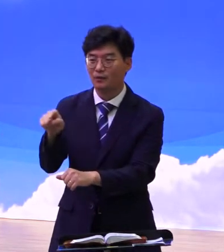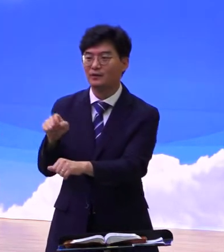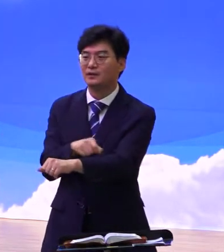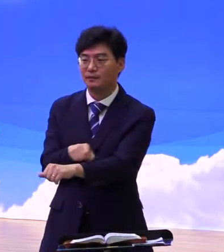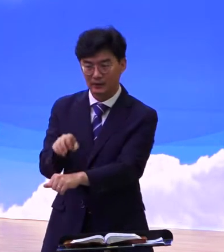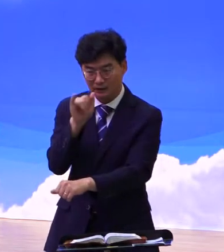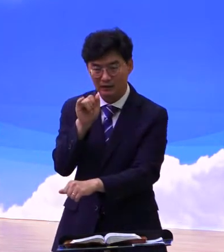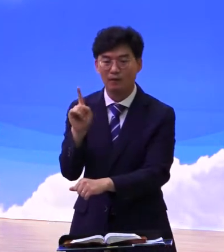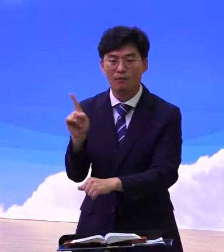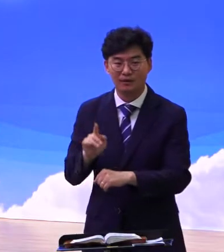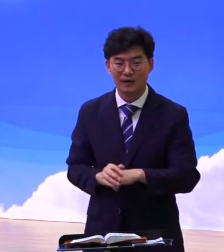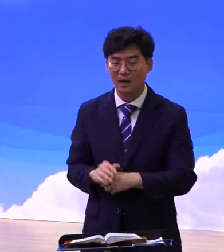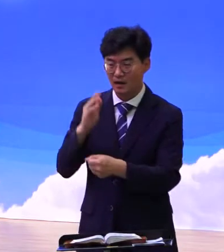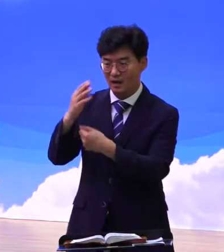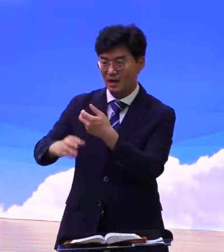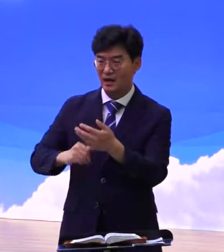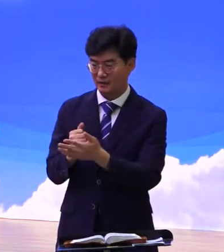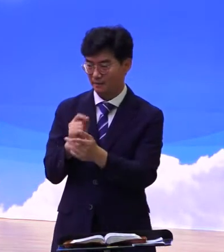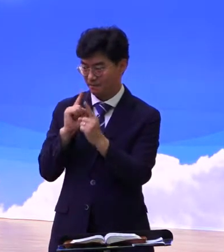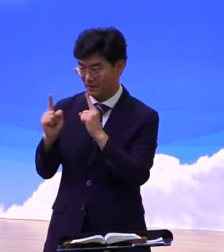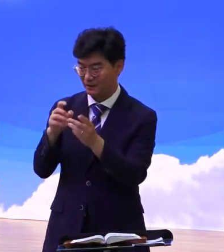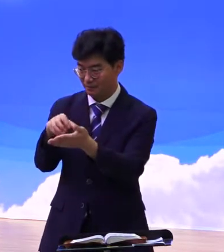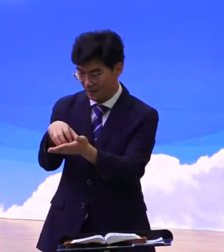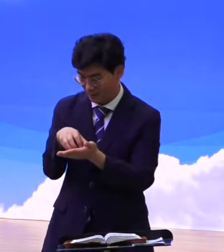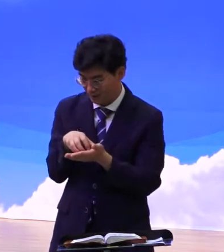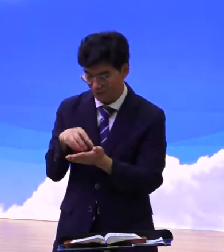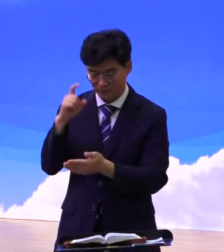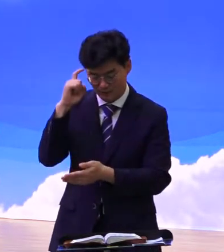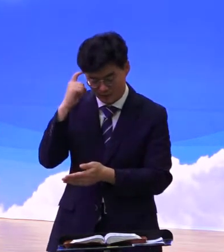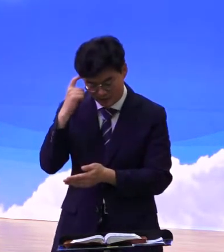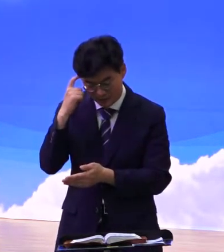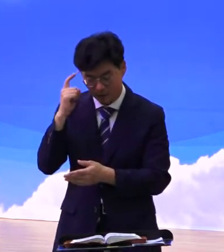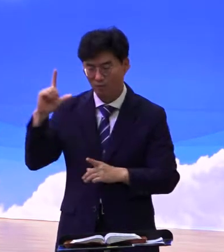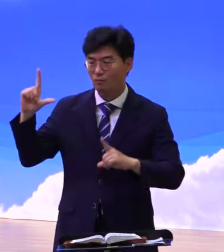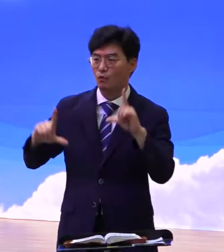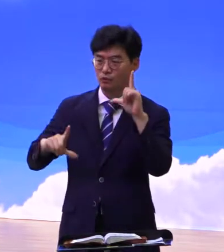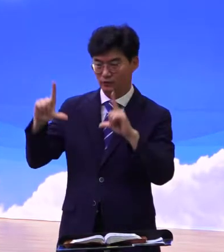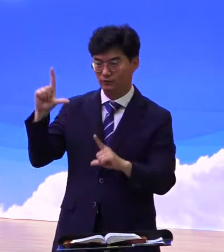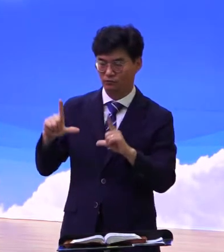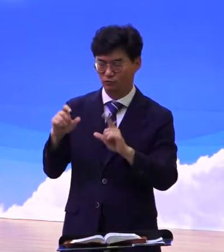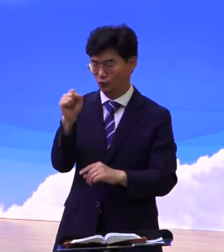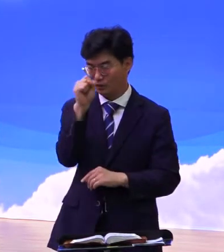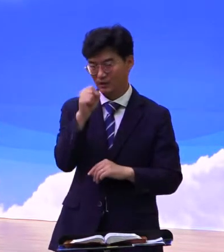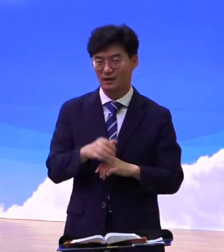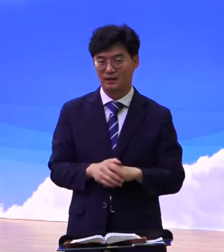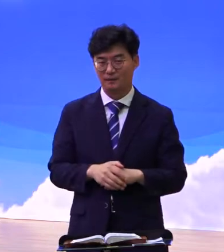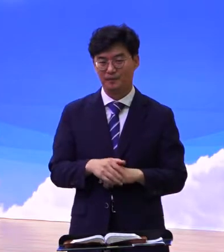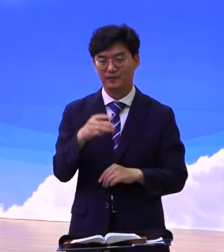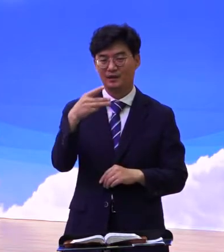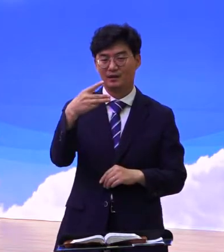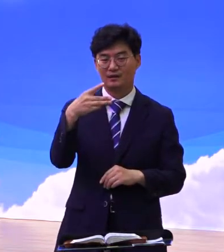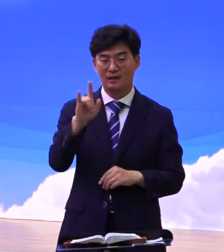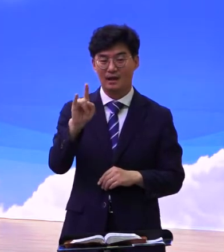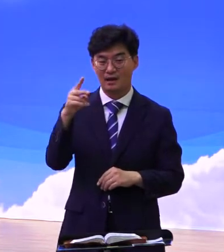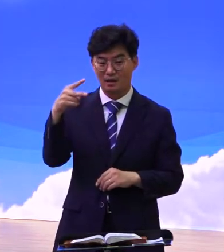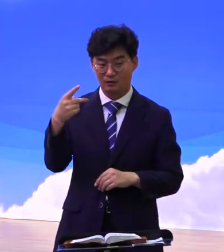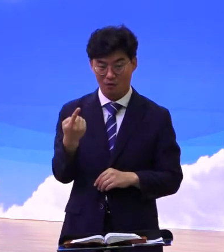하나님의 말씀을 받아들이고 생각하는 태도였습니다. 이 태도에 대해서 말할